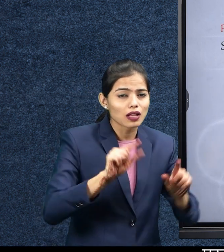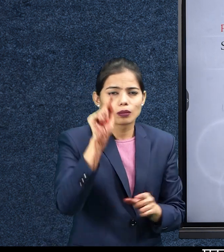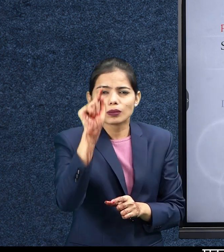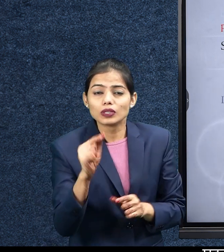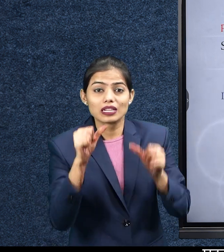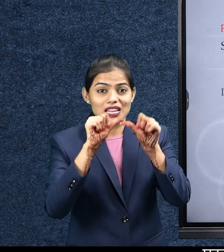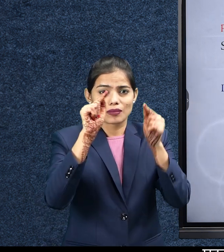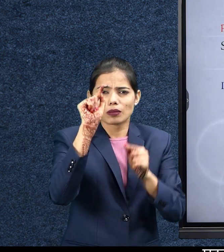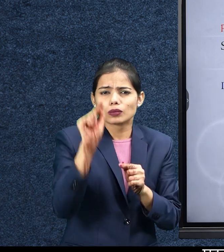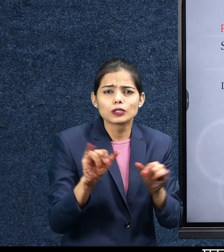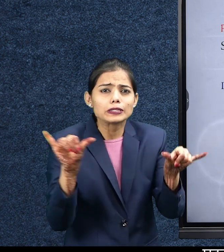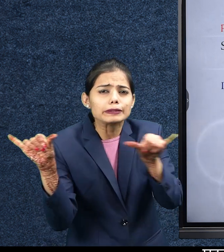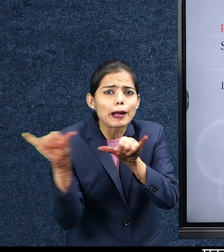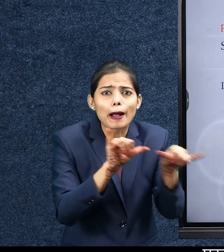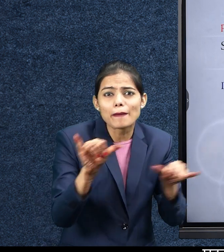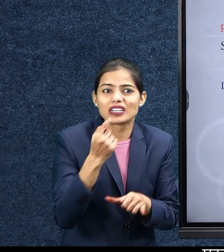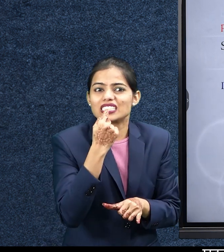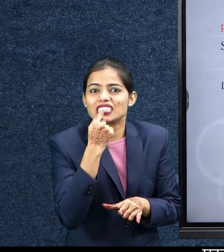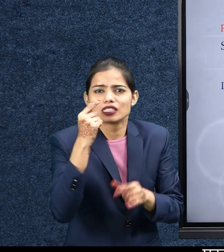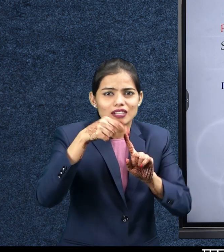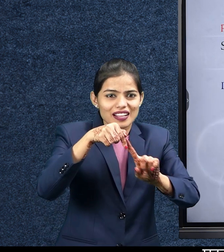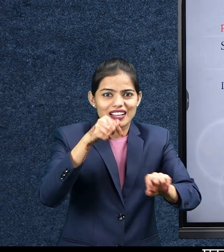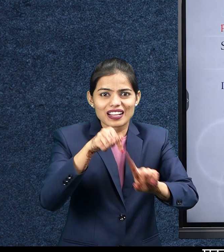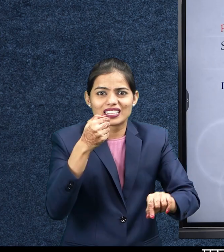घटना द्या. A बरोबर पांढरा संगमरवरी निवडणे.